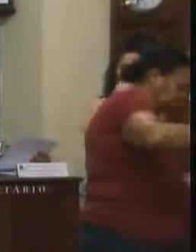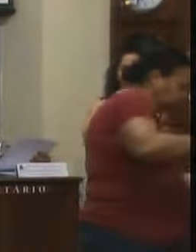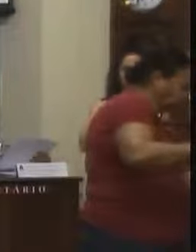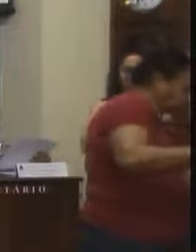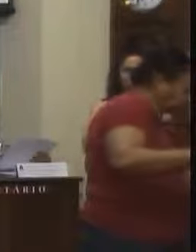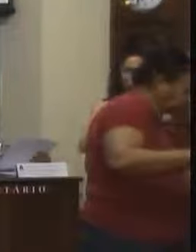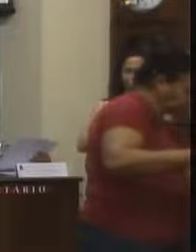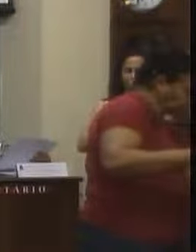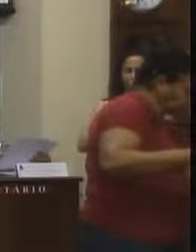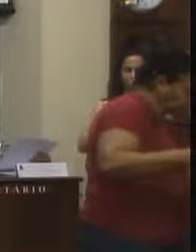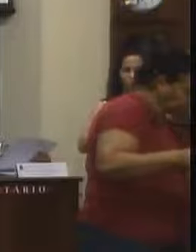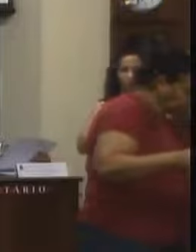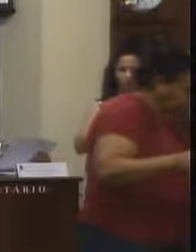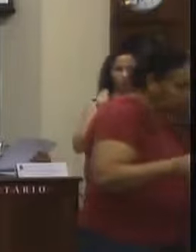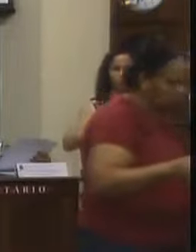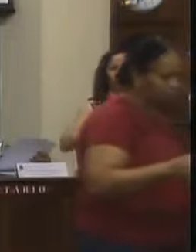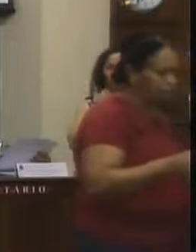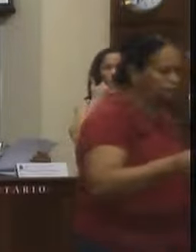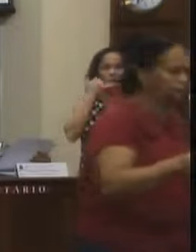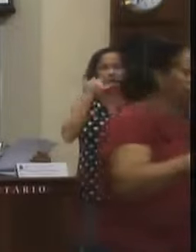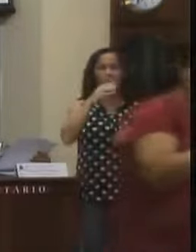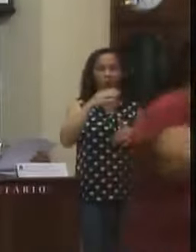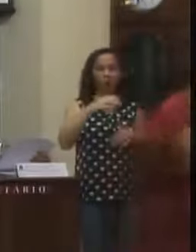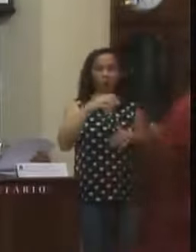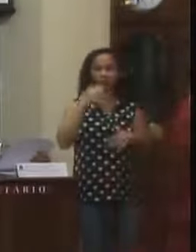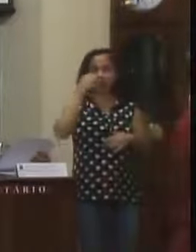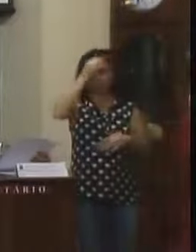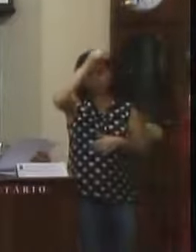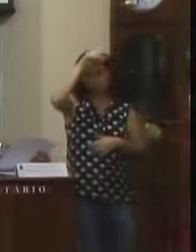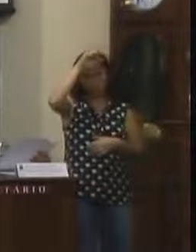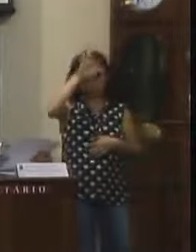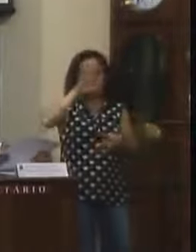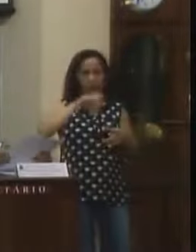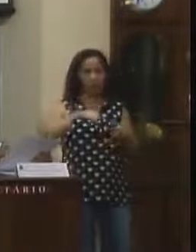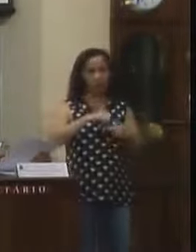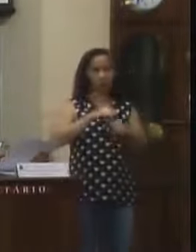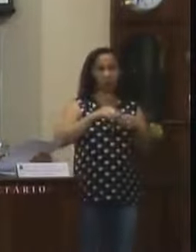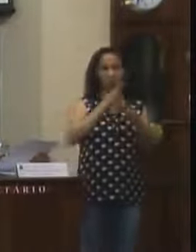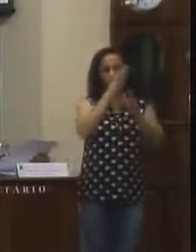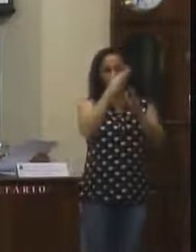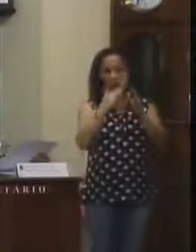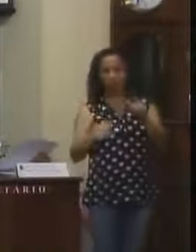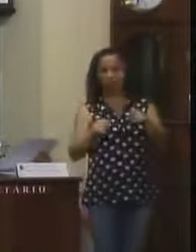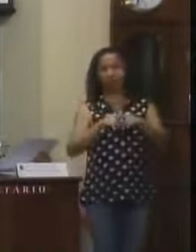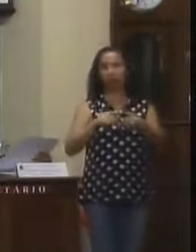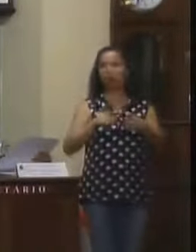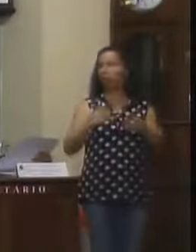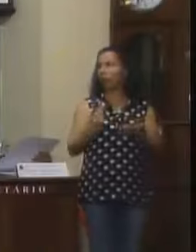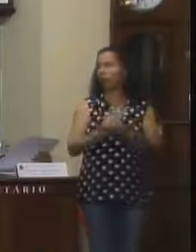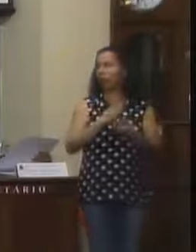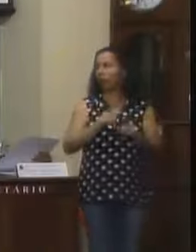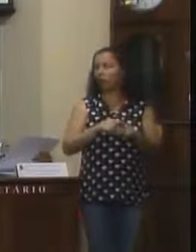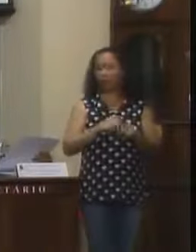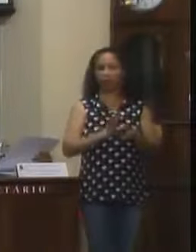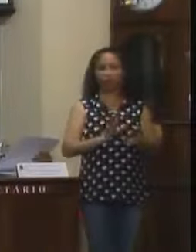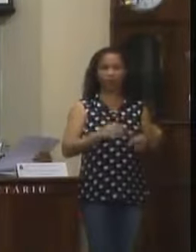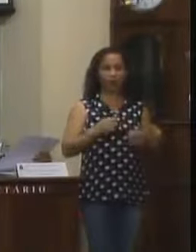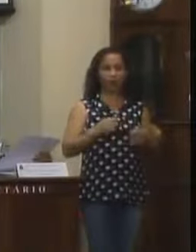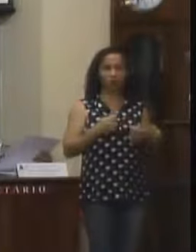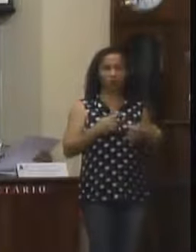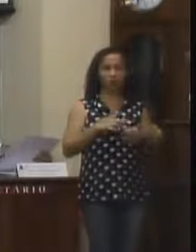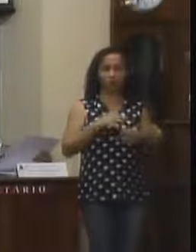Desde situações de emergência, como uma queda de barreira ou uma simples troca de lâmpadas queimadas. Aduz em sua justificativa que sua função é